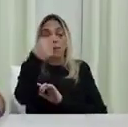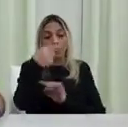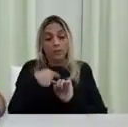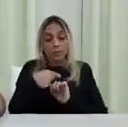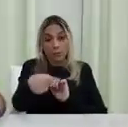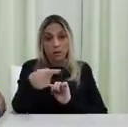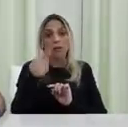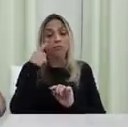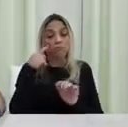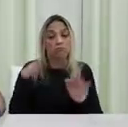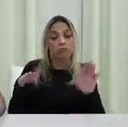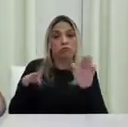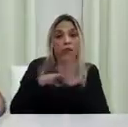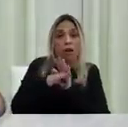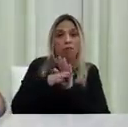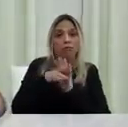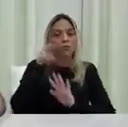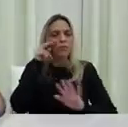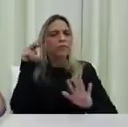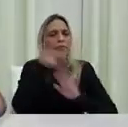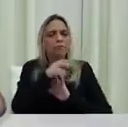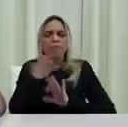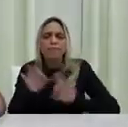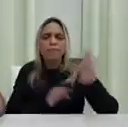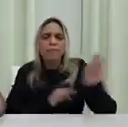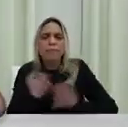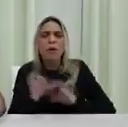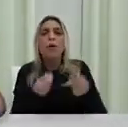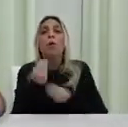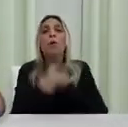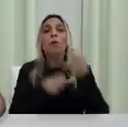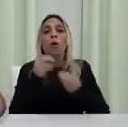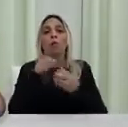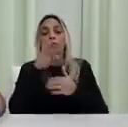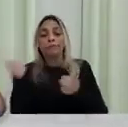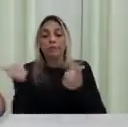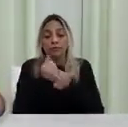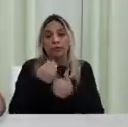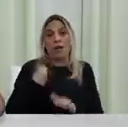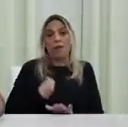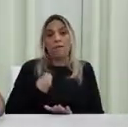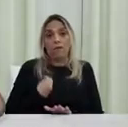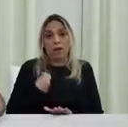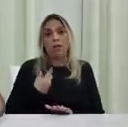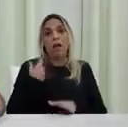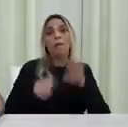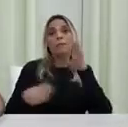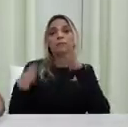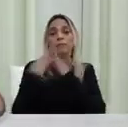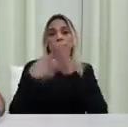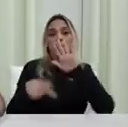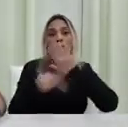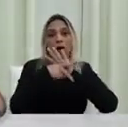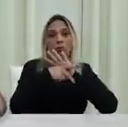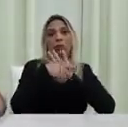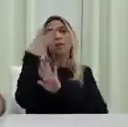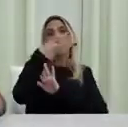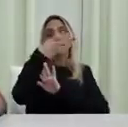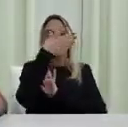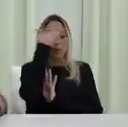semanas vai chegar à Câmara, a gente visa, então, a defesa da vida e do patrimônio próprio e de